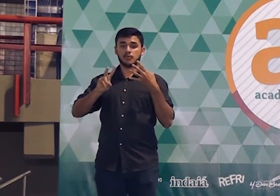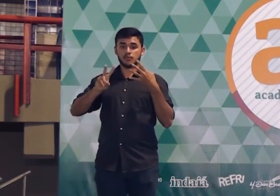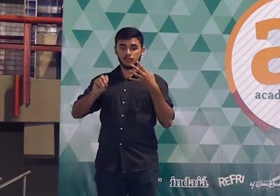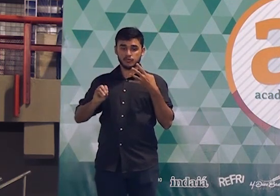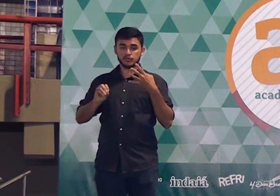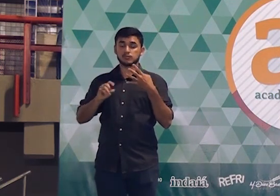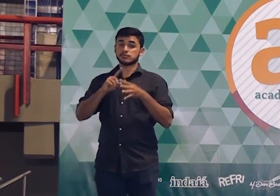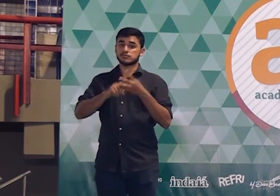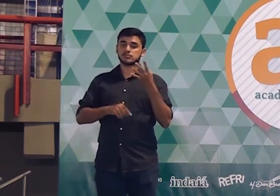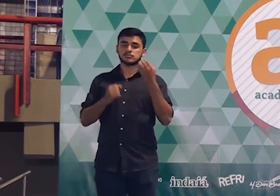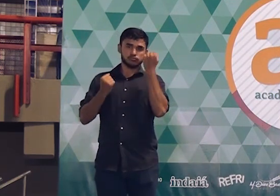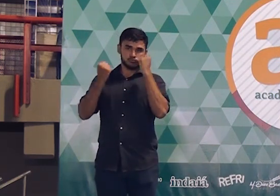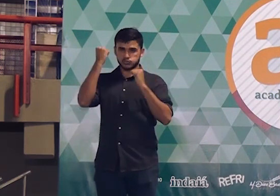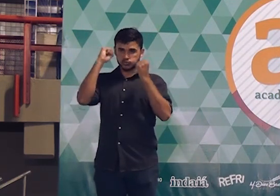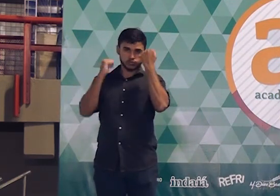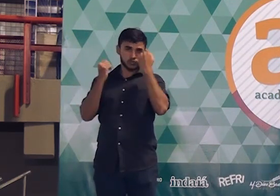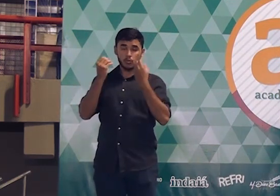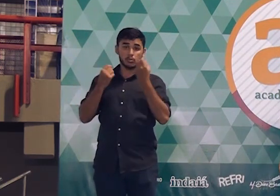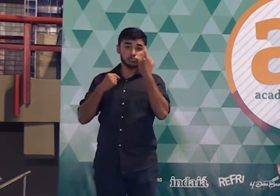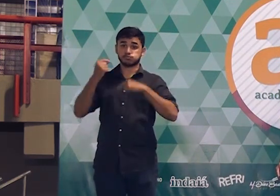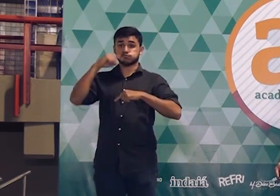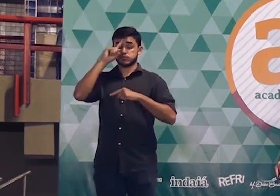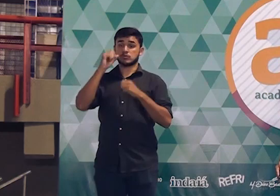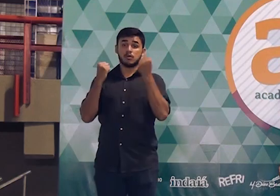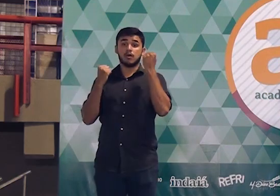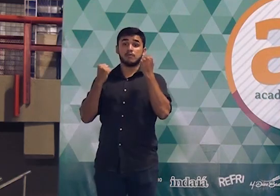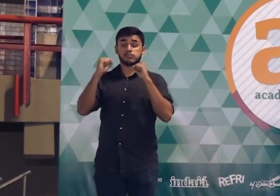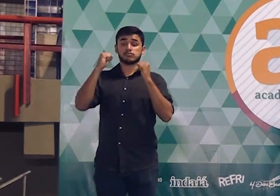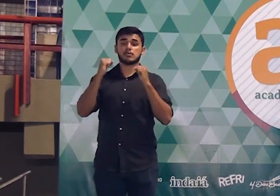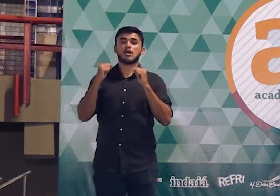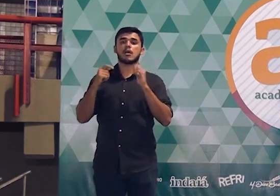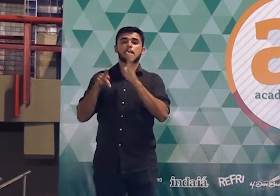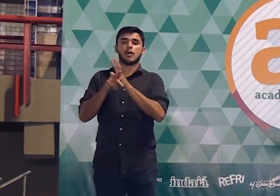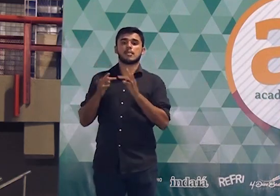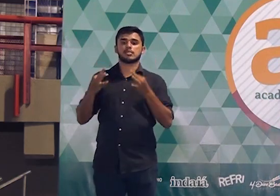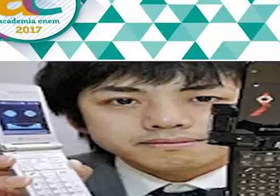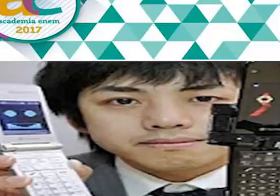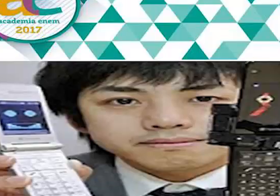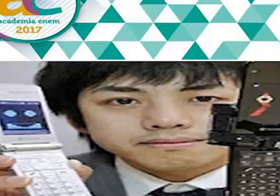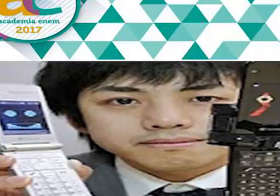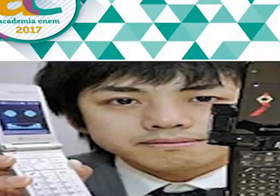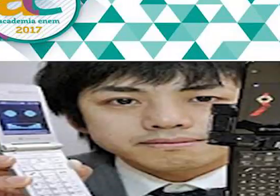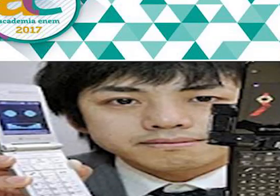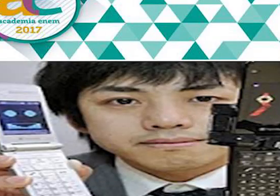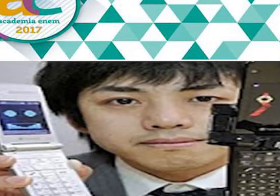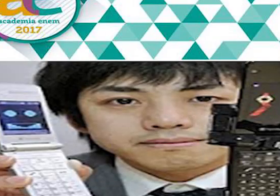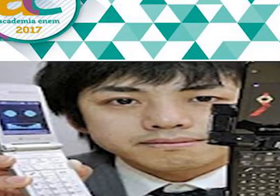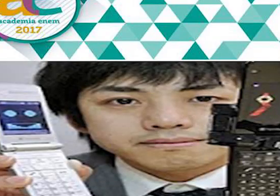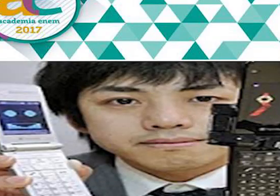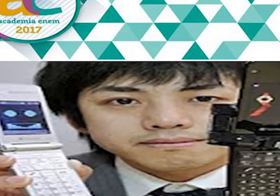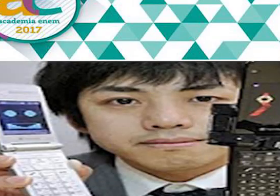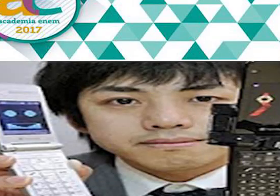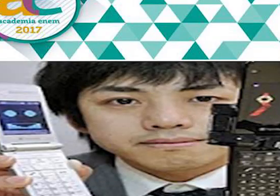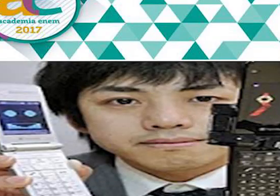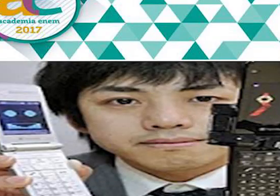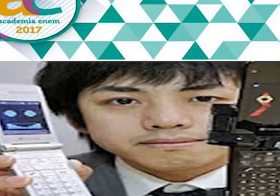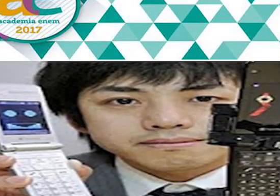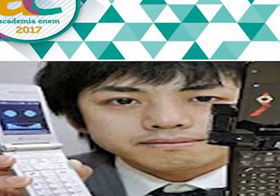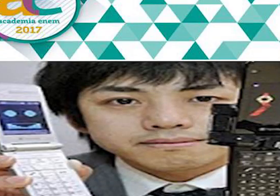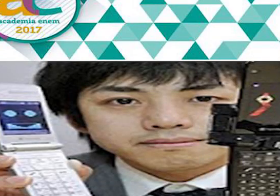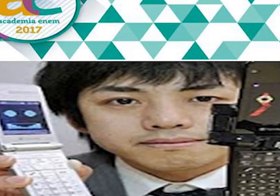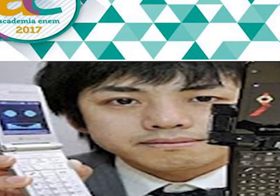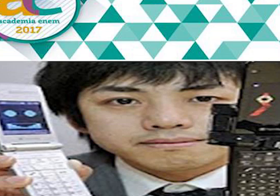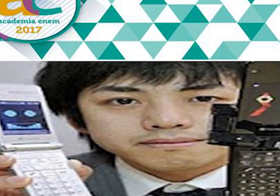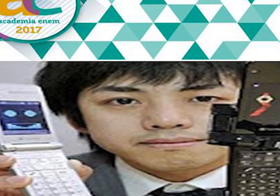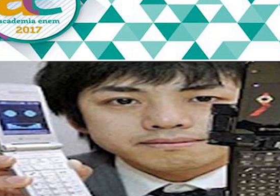eles. Segunda Revolução Industrial. Beleza. Trigueiro, e a terceira, olha aí. Você já está vendo o diabo do